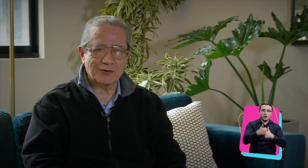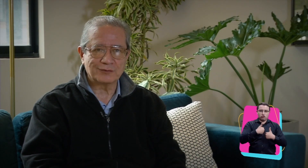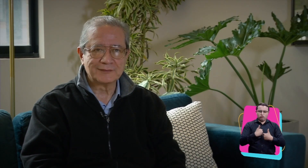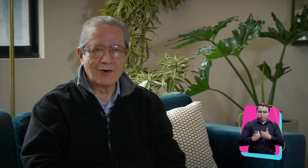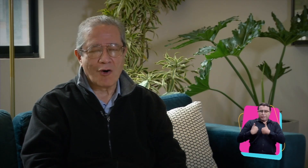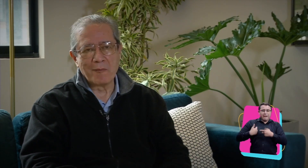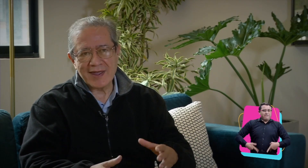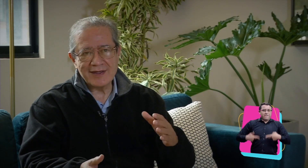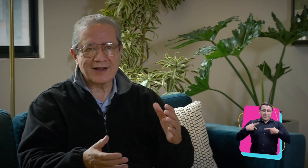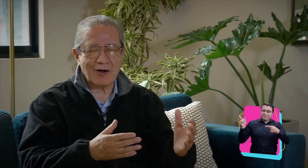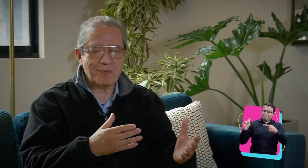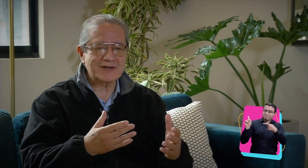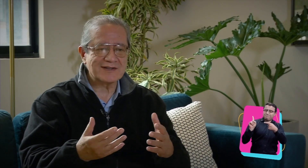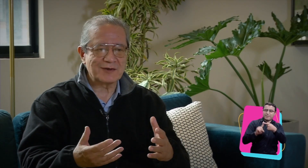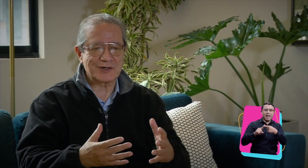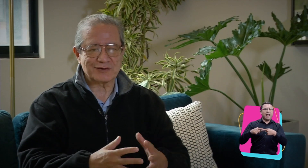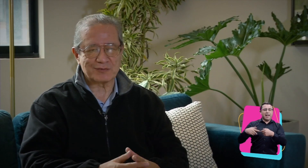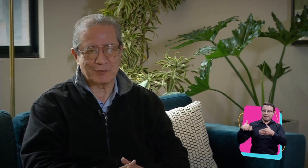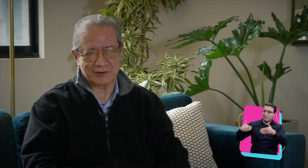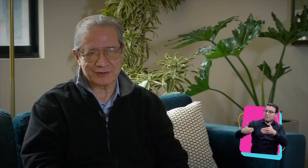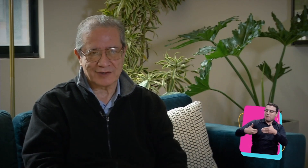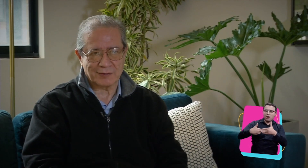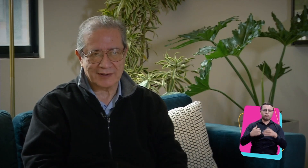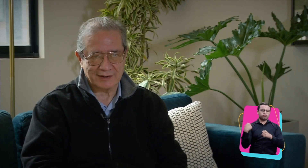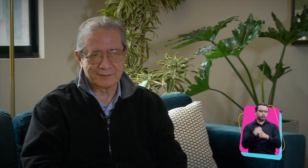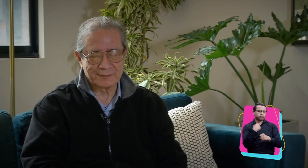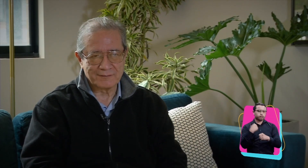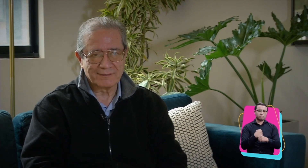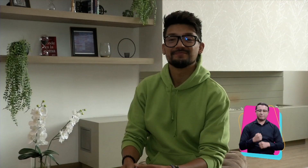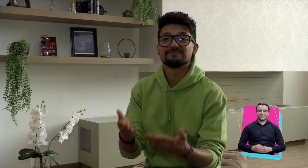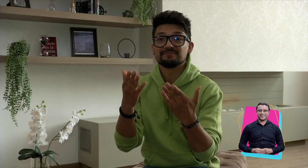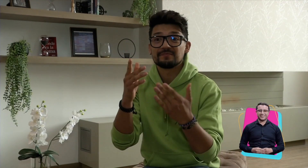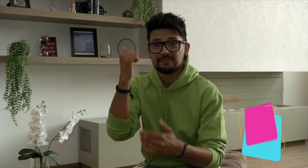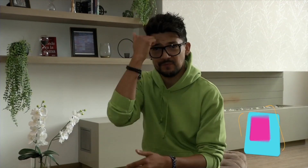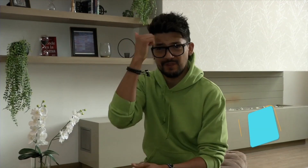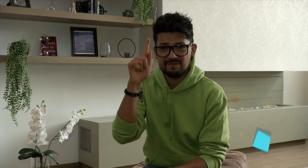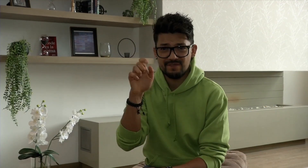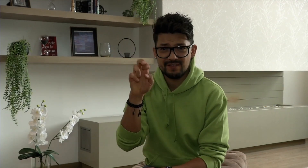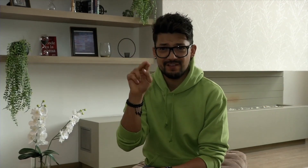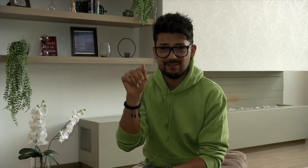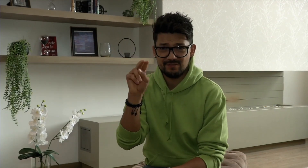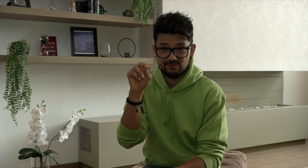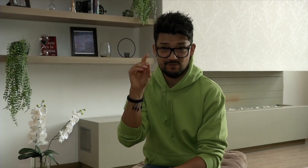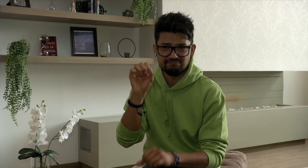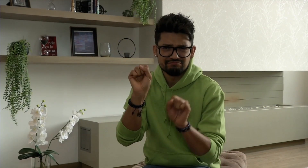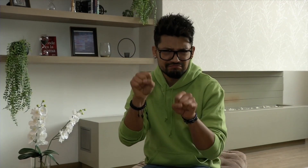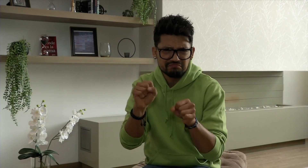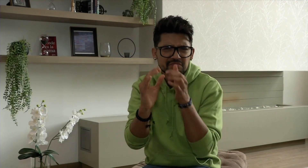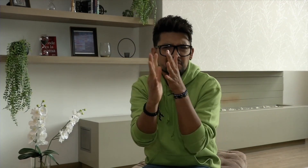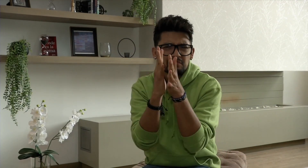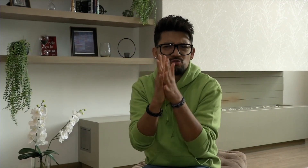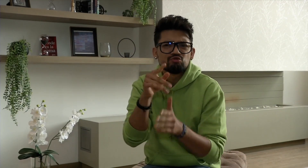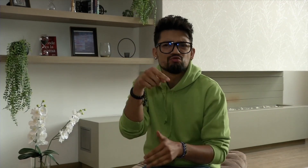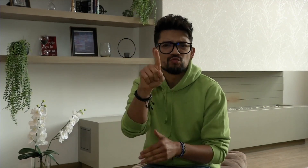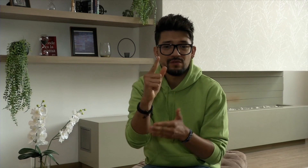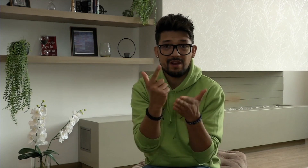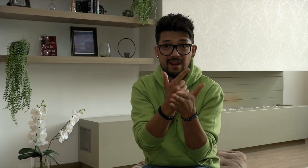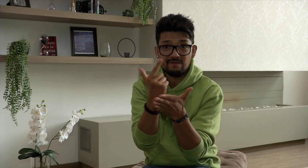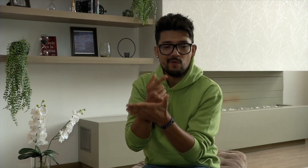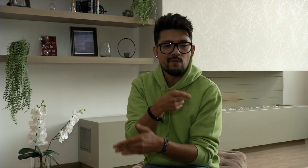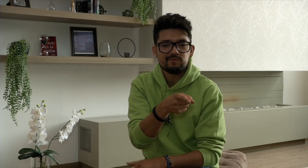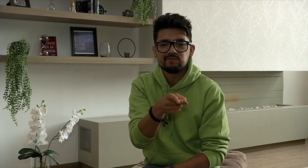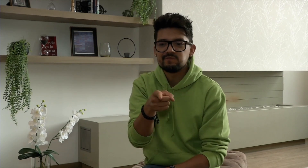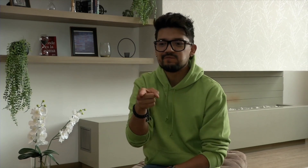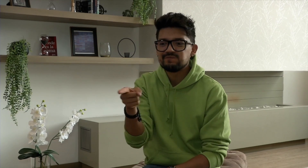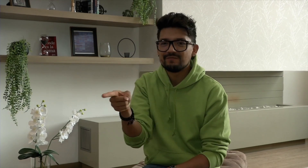me dedico, o me he dedicado pues en diversos momentos de la vida. Profe Fernando, hace un rato nos mostrabas y